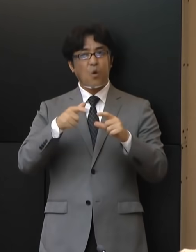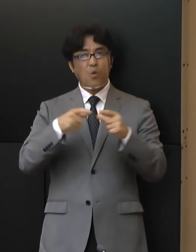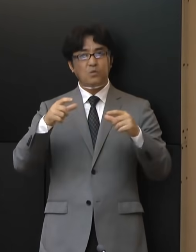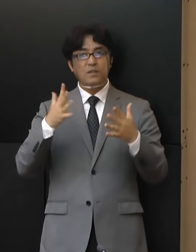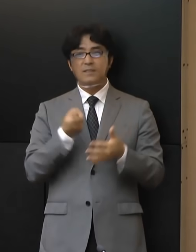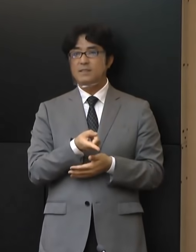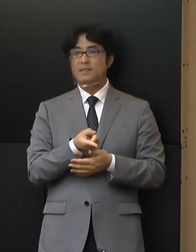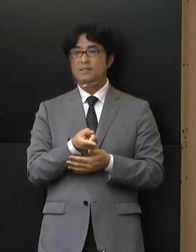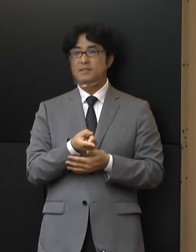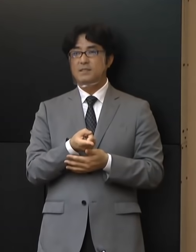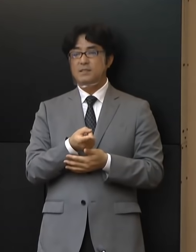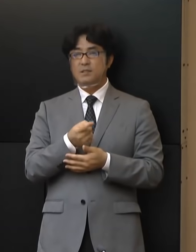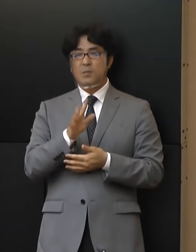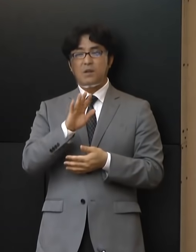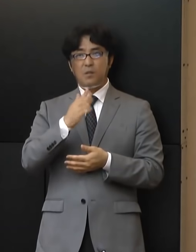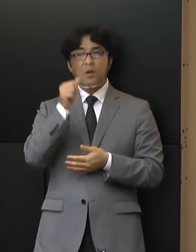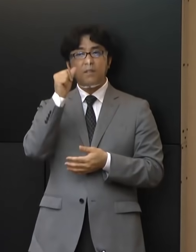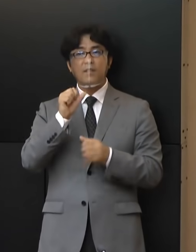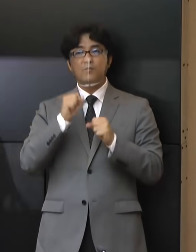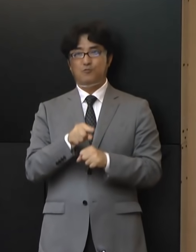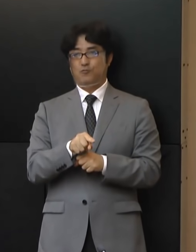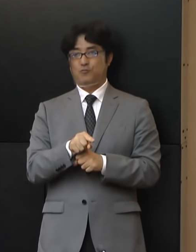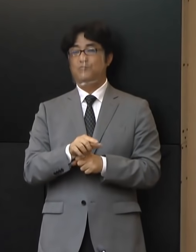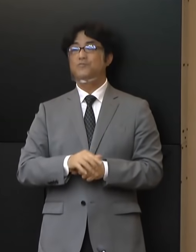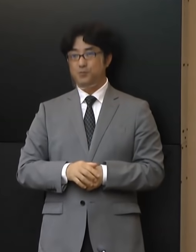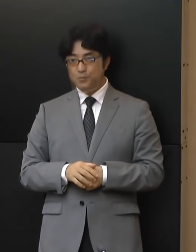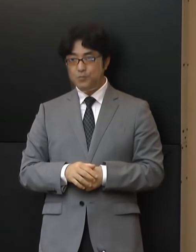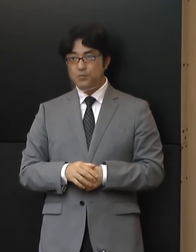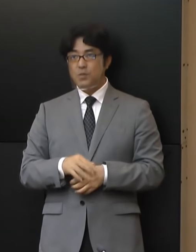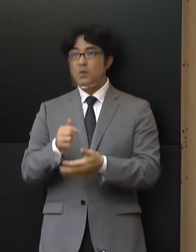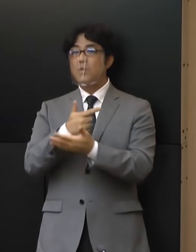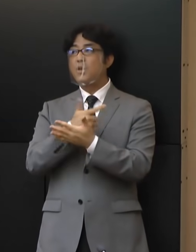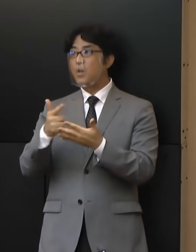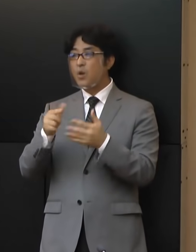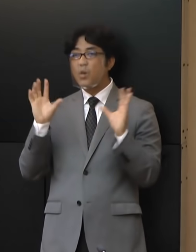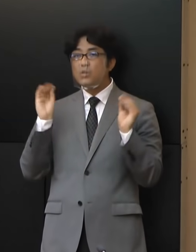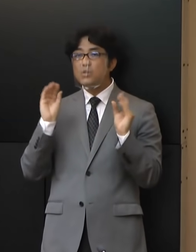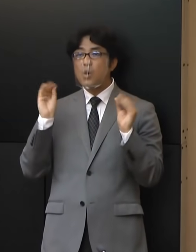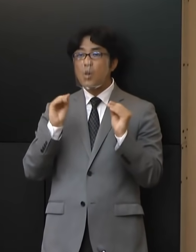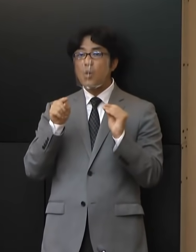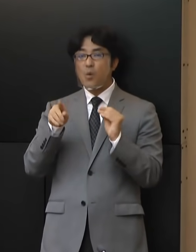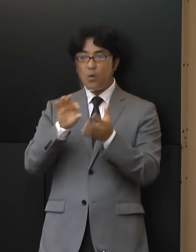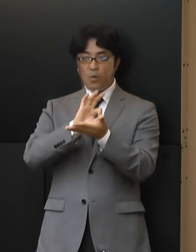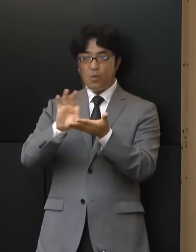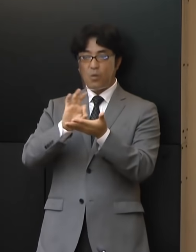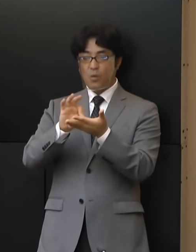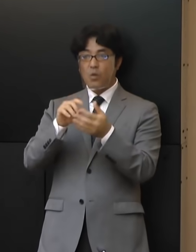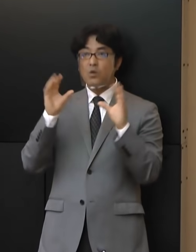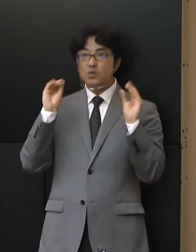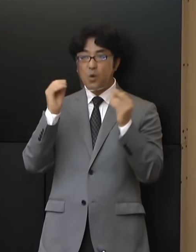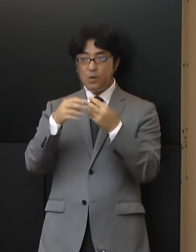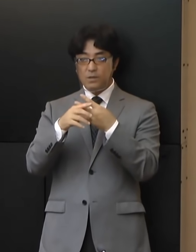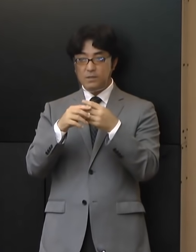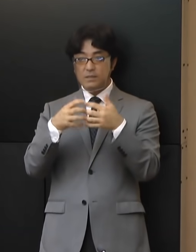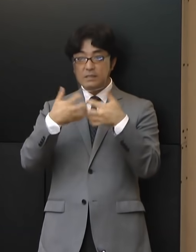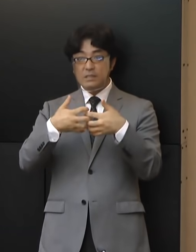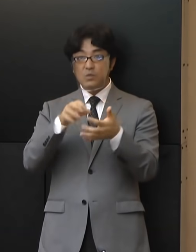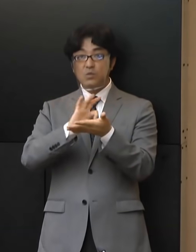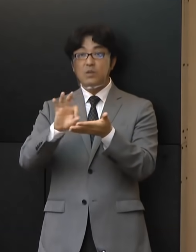から、それをさらに、いろんな高度情報機器を使ったものに進めていくいい機会かなと思っ